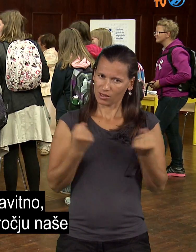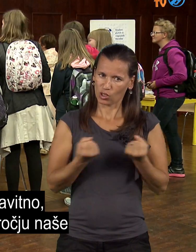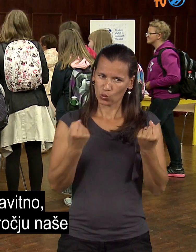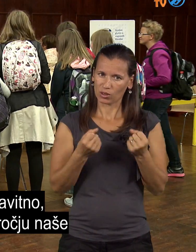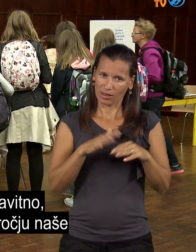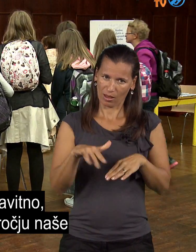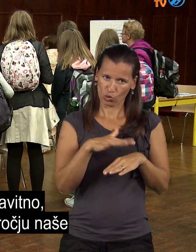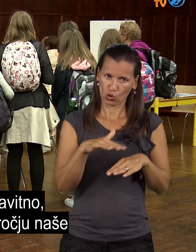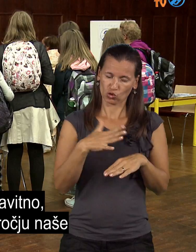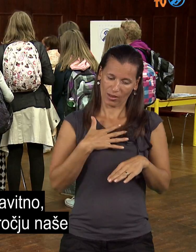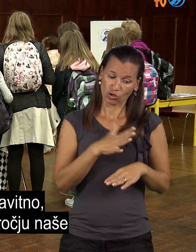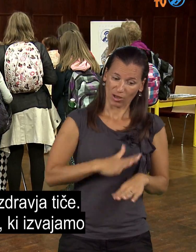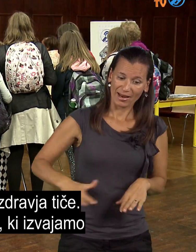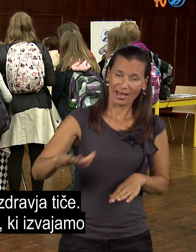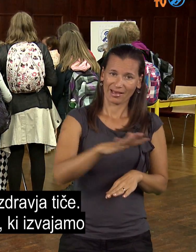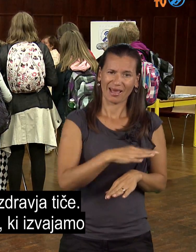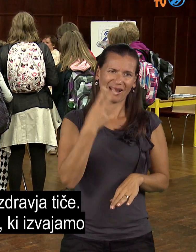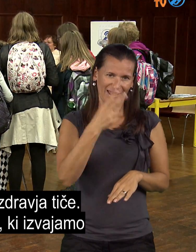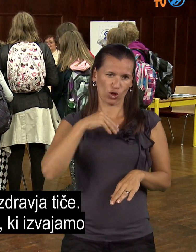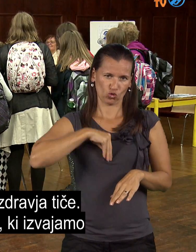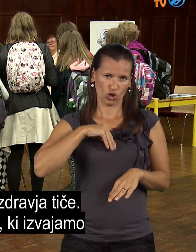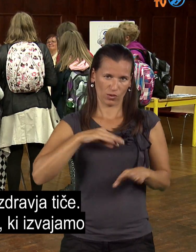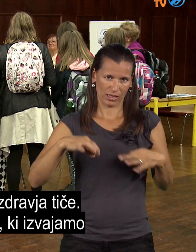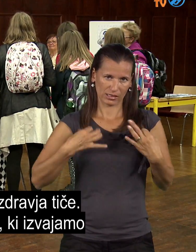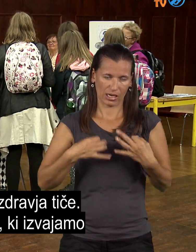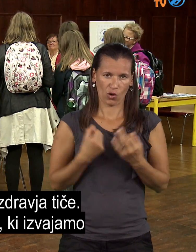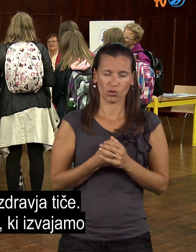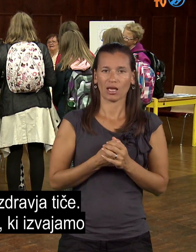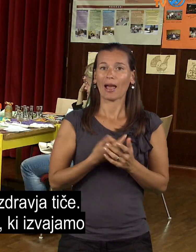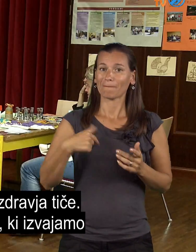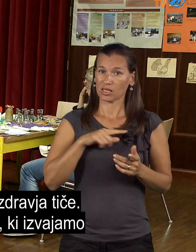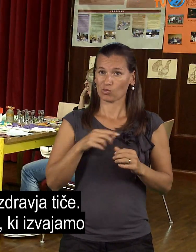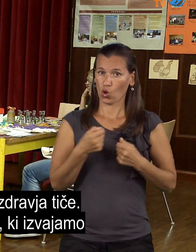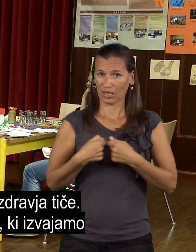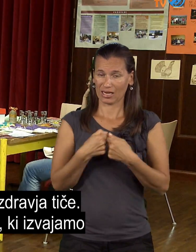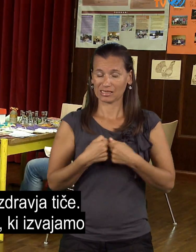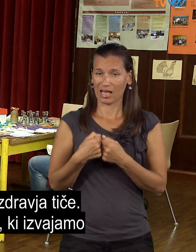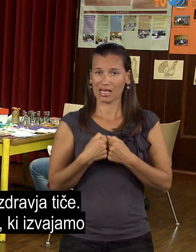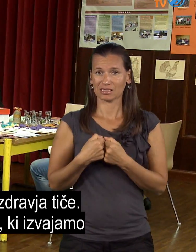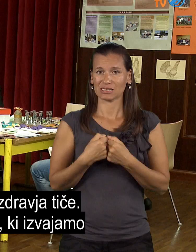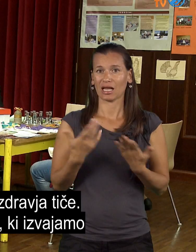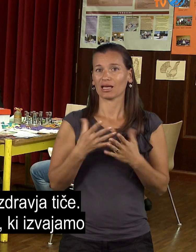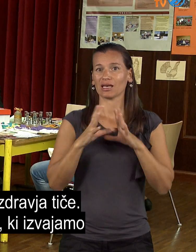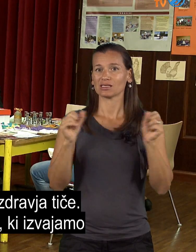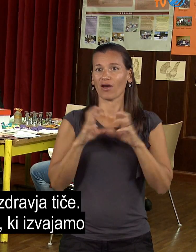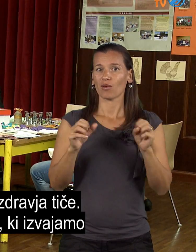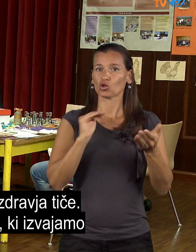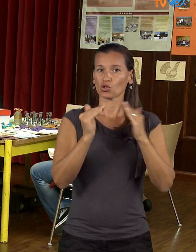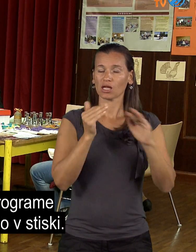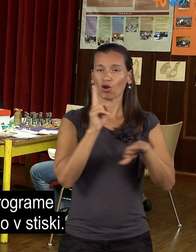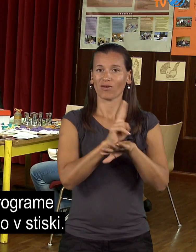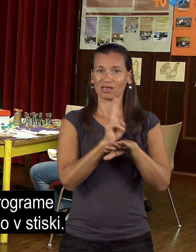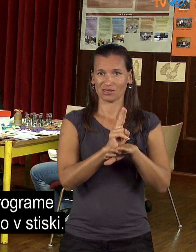smo aktivni na področju naše regije, kar se duševnega zdravja tiče. Smo namreč organizacija, kjer